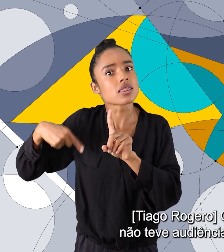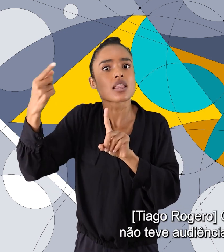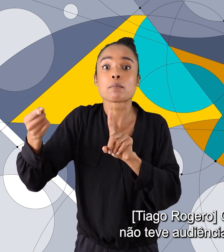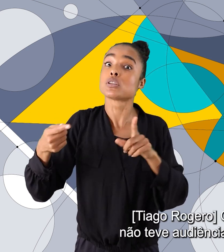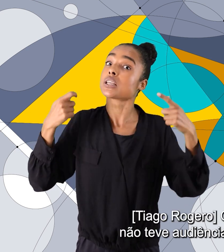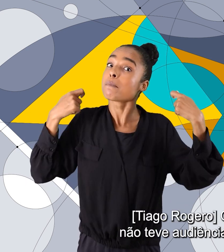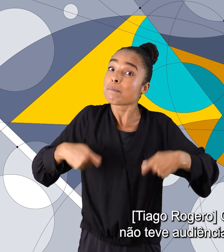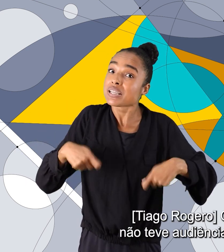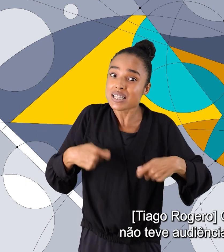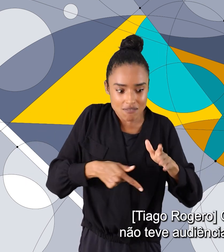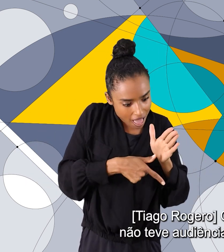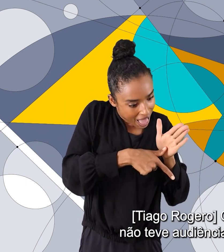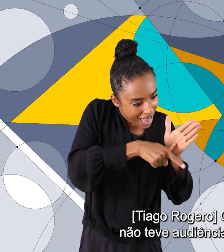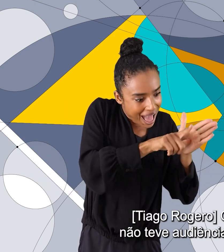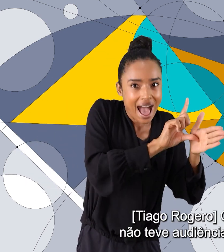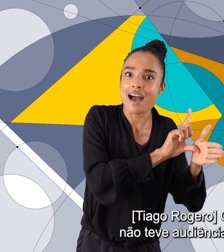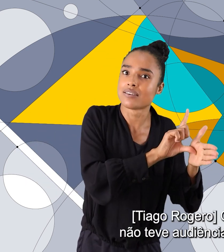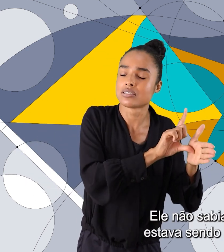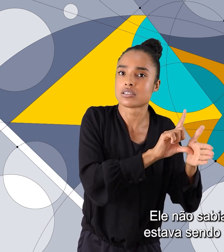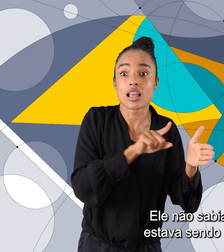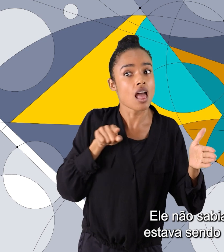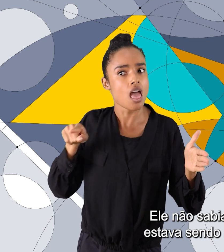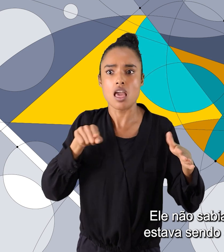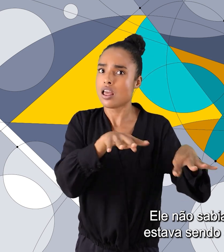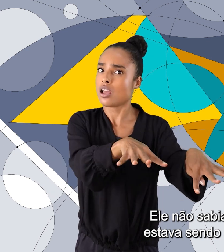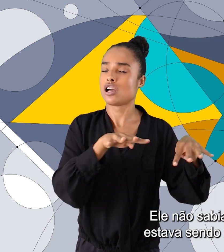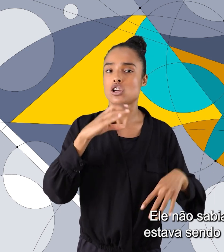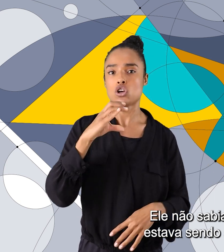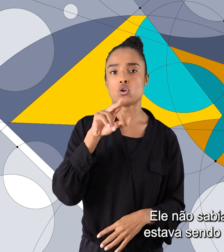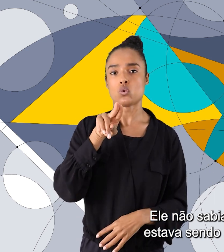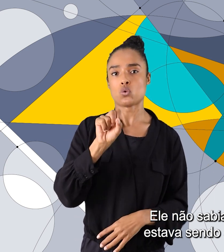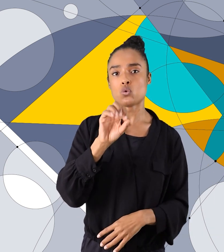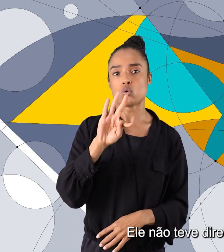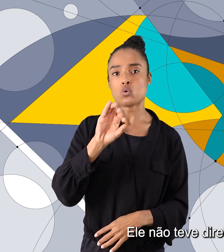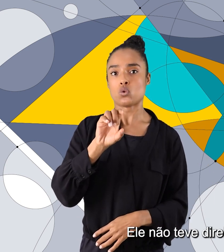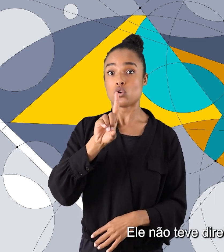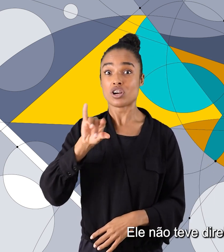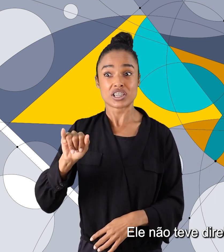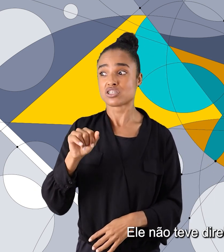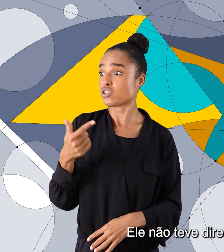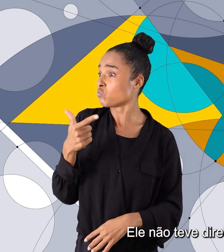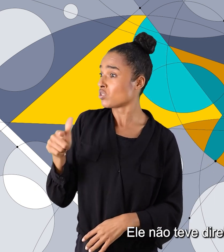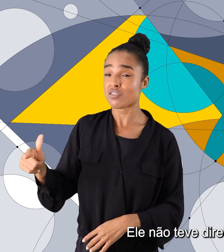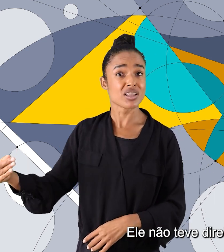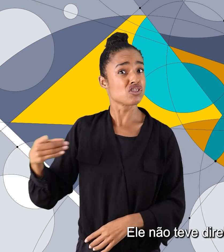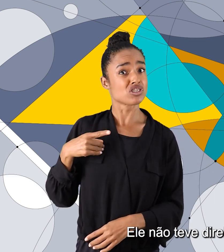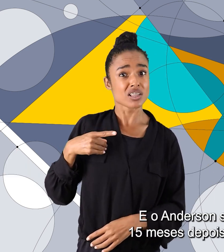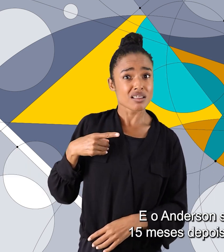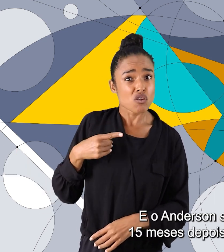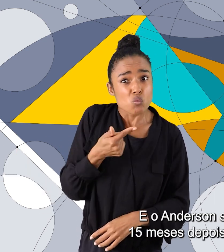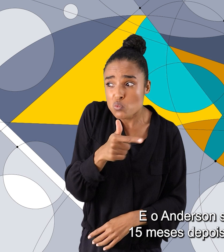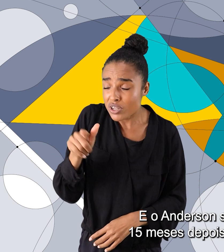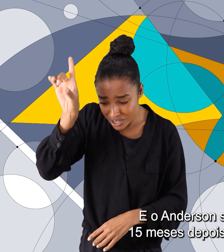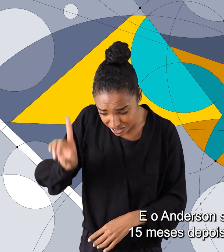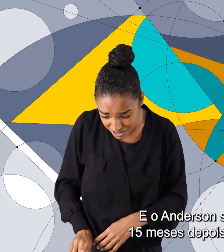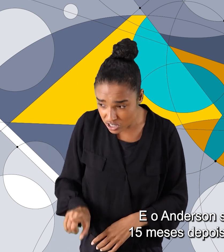O Anderson não teve audiência de custódia. Ele não sabia do que estava sendo acusado. Ele não teve direito à defesa. E o